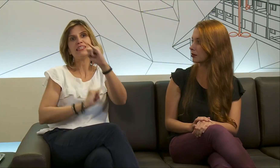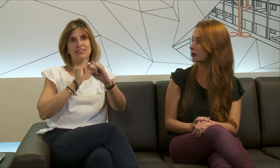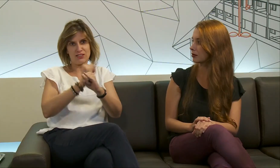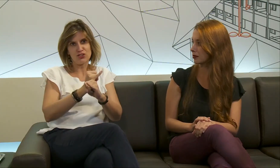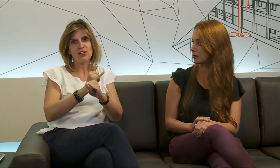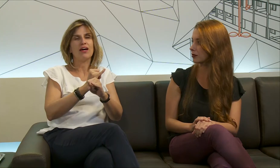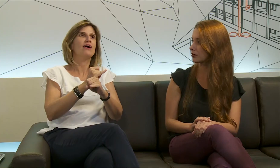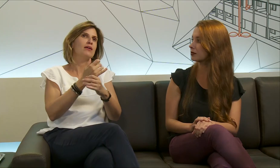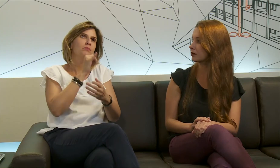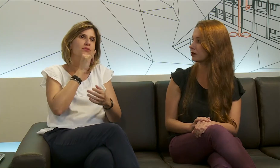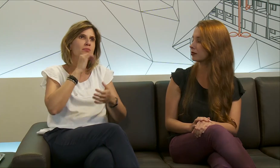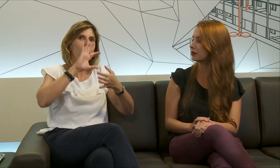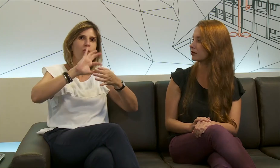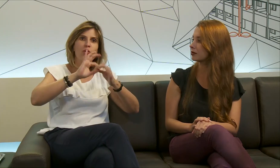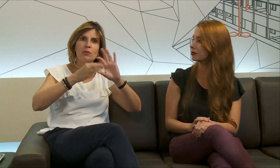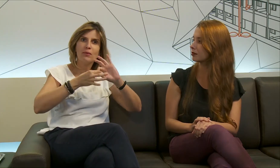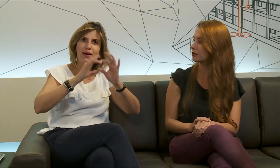Existe uma tentativa parecida com o